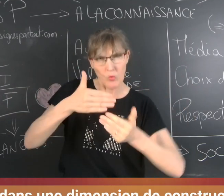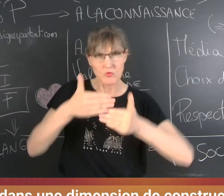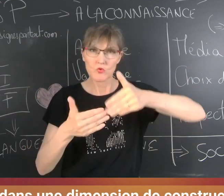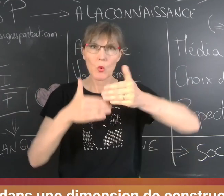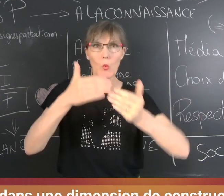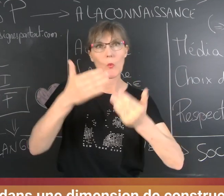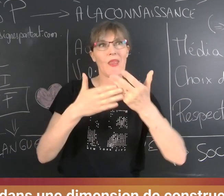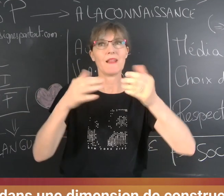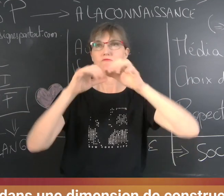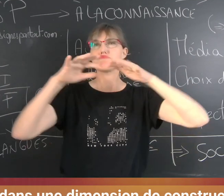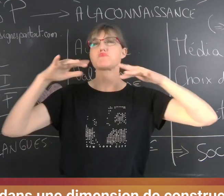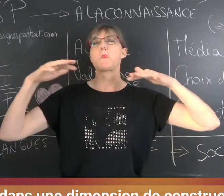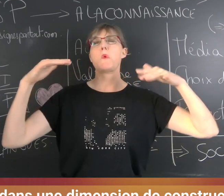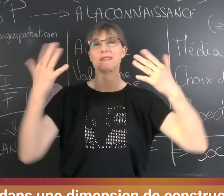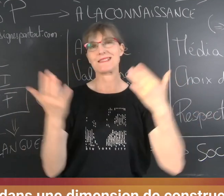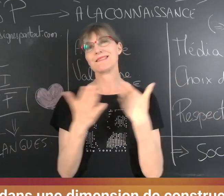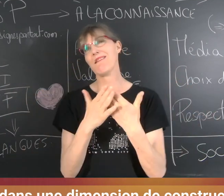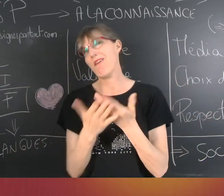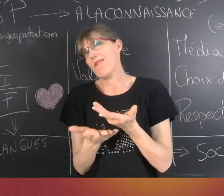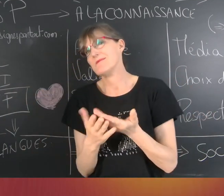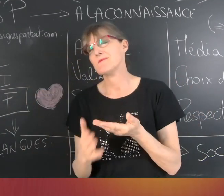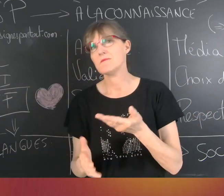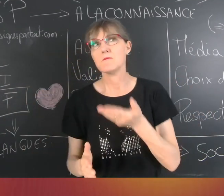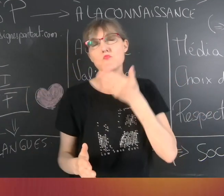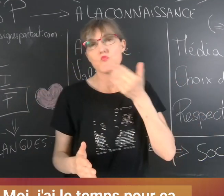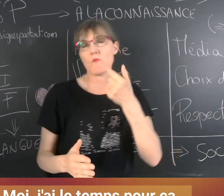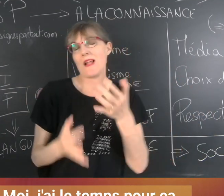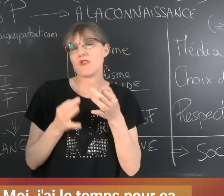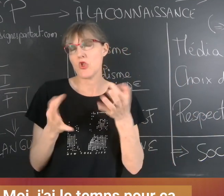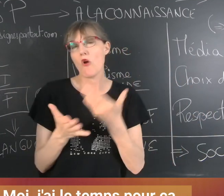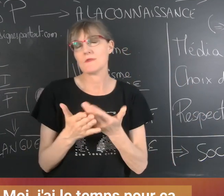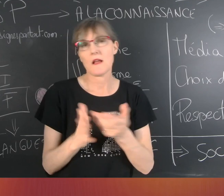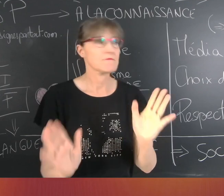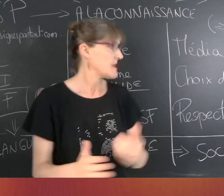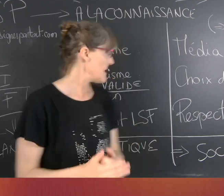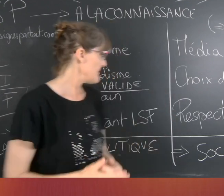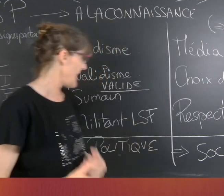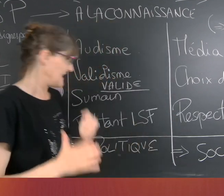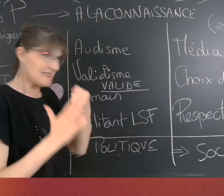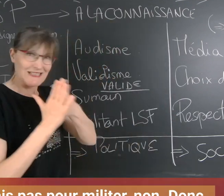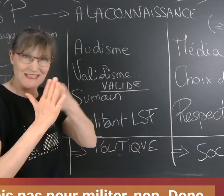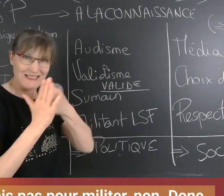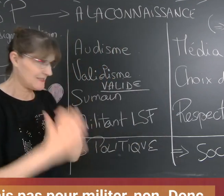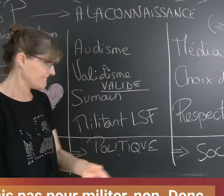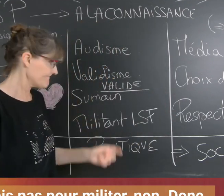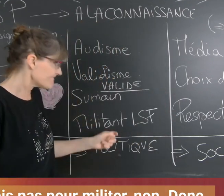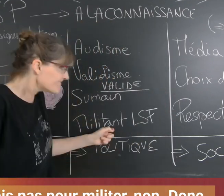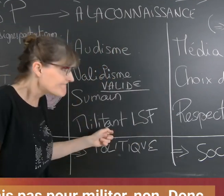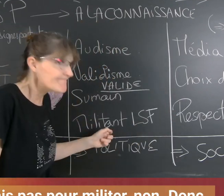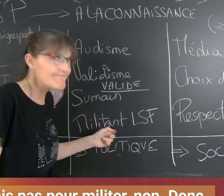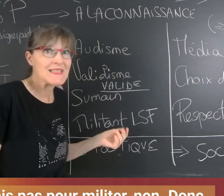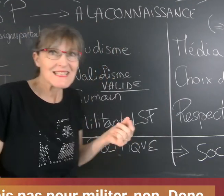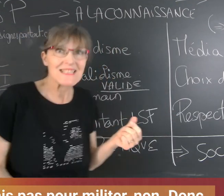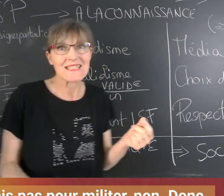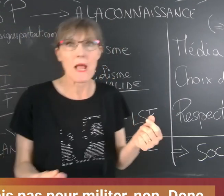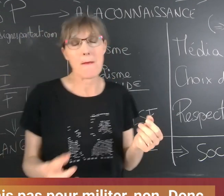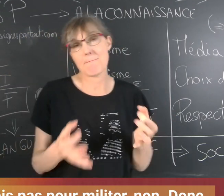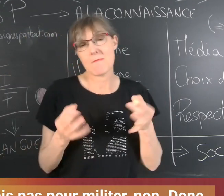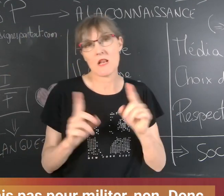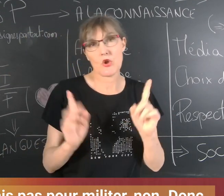regards différents, qu'on soit dans une dimension de construction. Voilà, moi j'ai le temps pour ça. Mais pas pour militer.